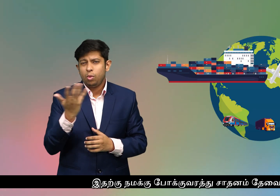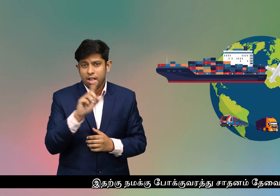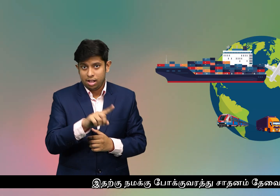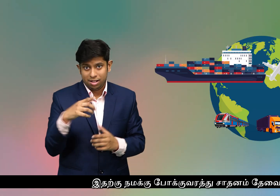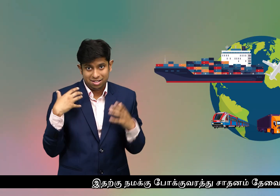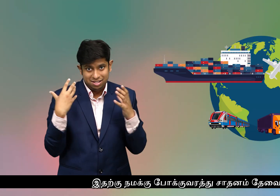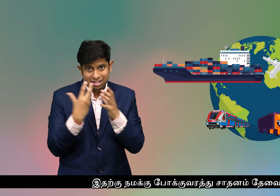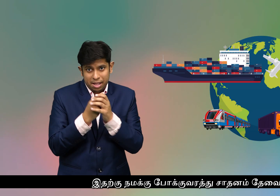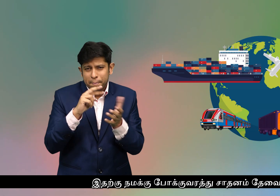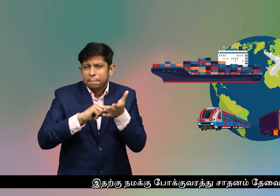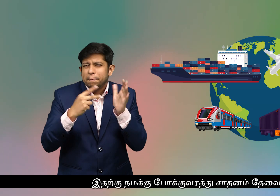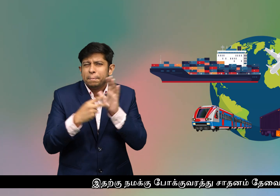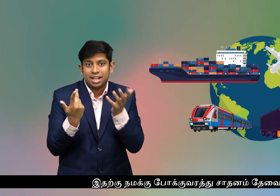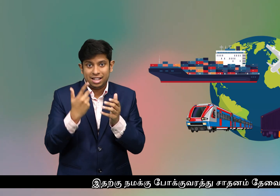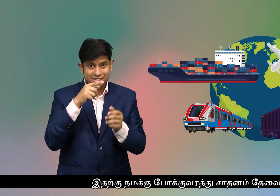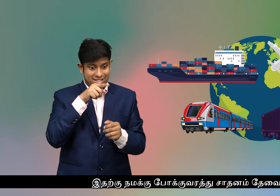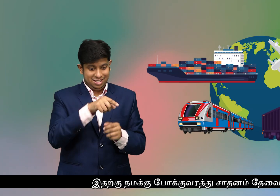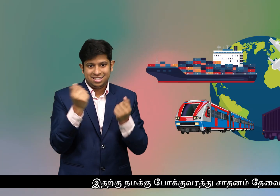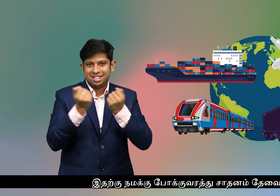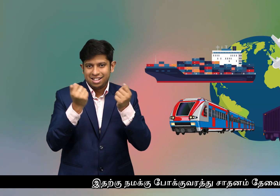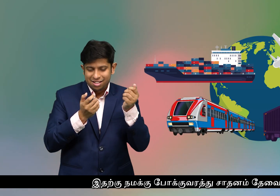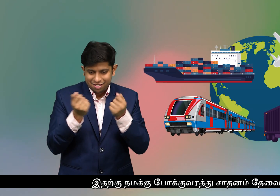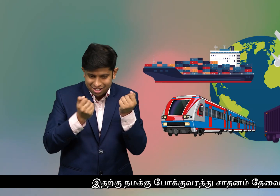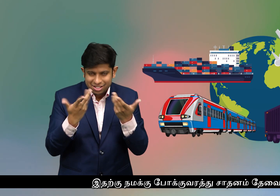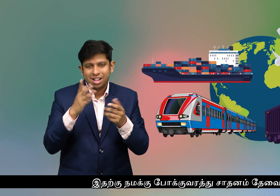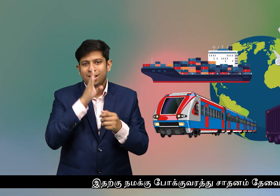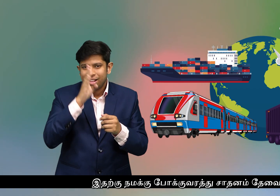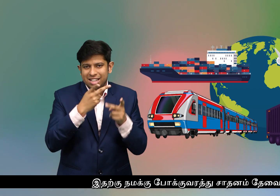இதற்கு நமக்கு போக்குவரத்து சாதனம் தேவை.